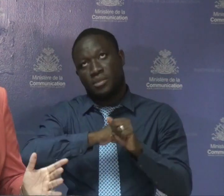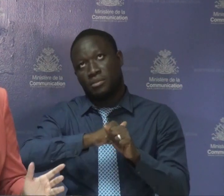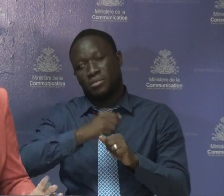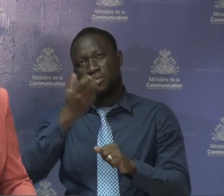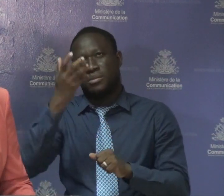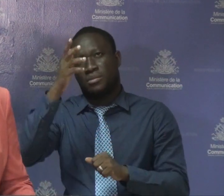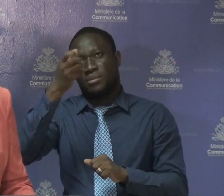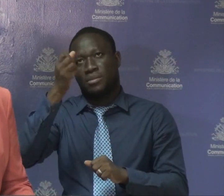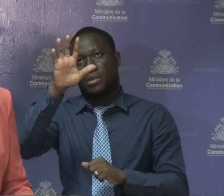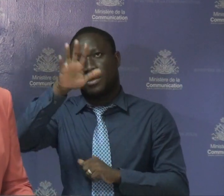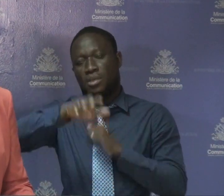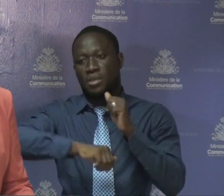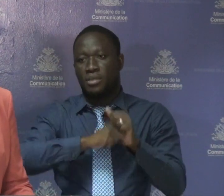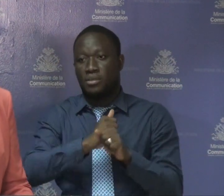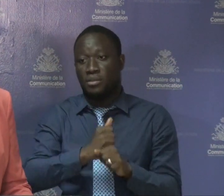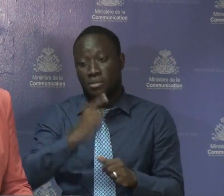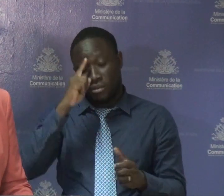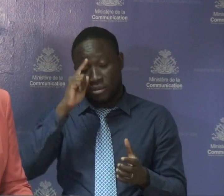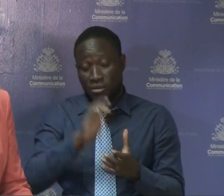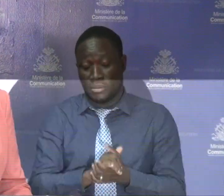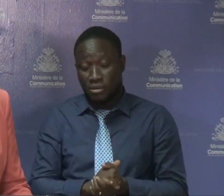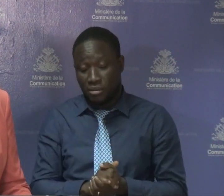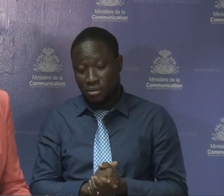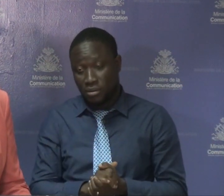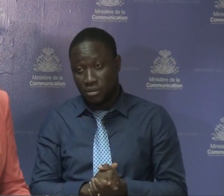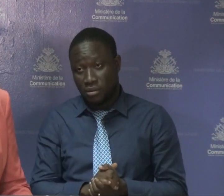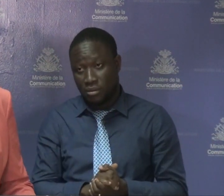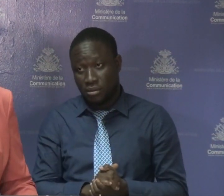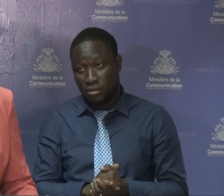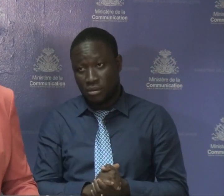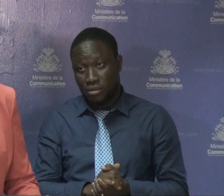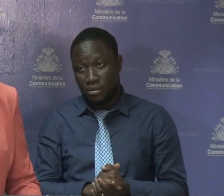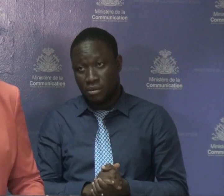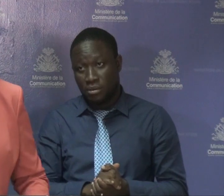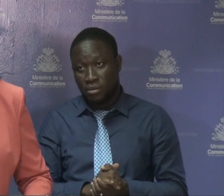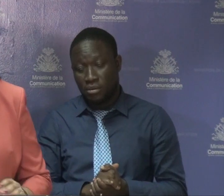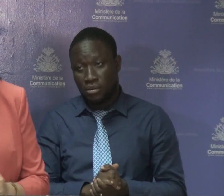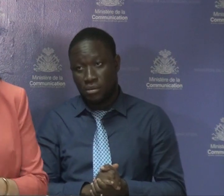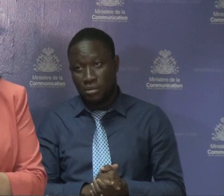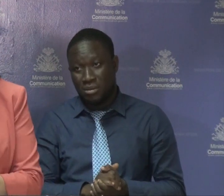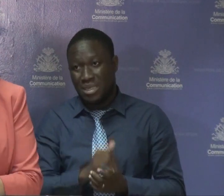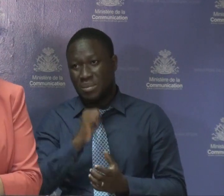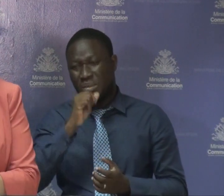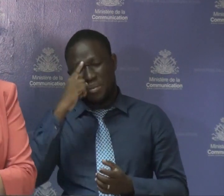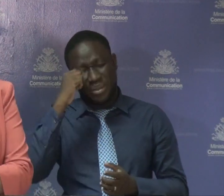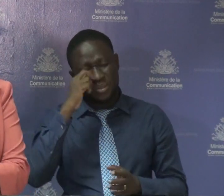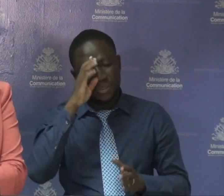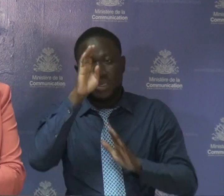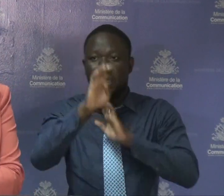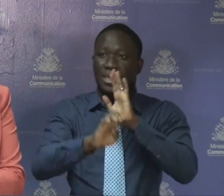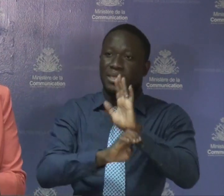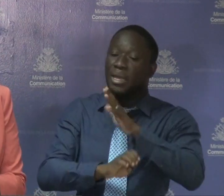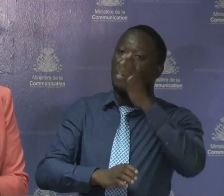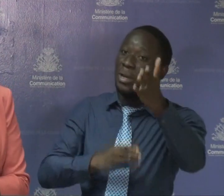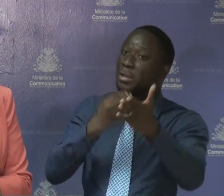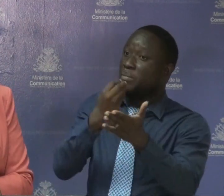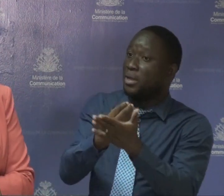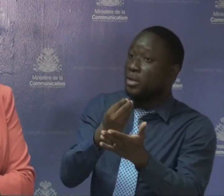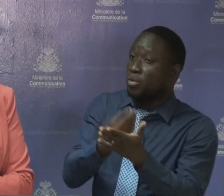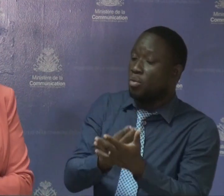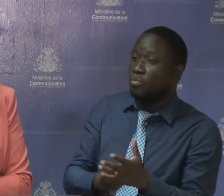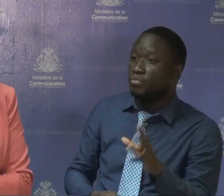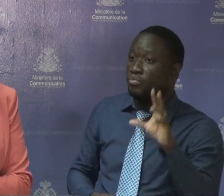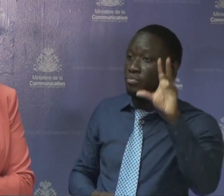Donc et moi puis quoi que c'est une réponse que moi même capable ba ou c'est pas que l'état pral ba yo cob lan nous montrer